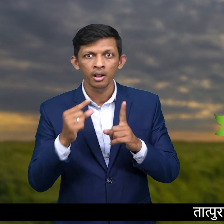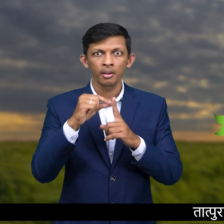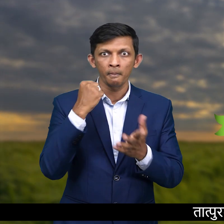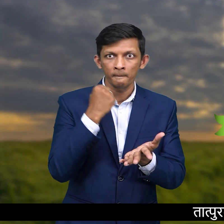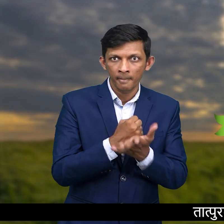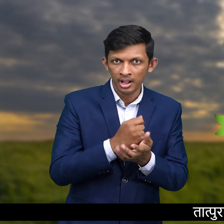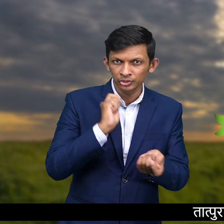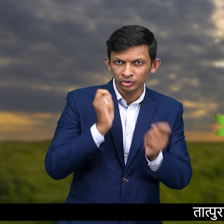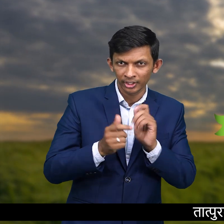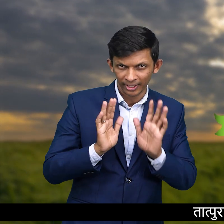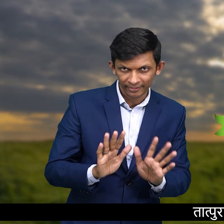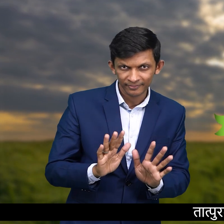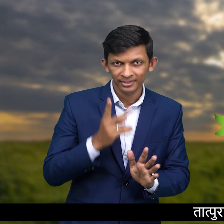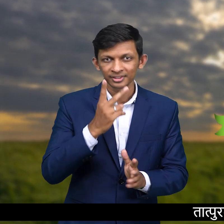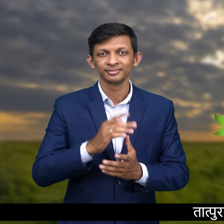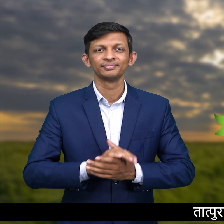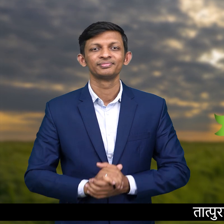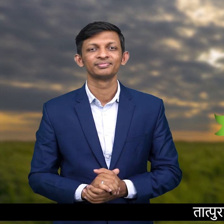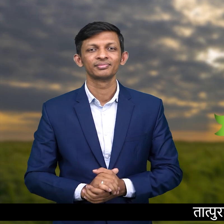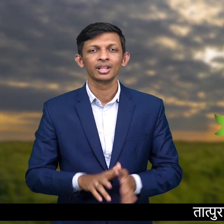तात्पुरता आणि कायमचा बदल,